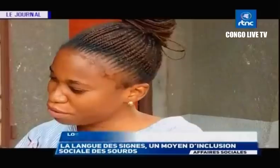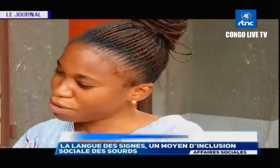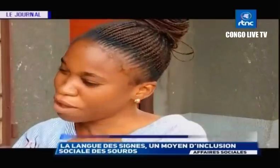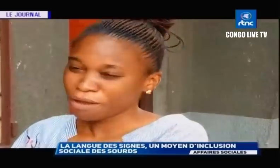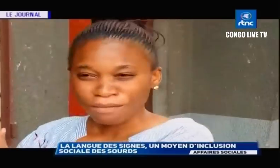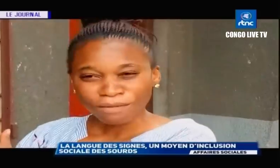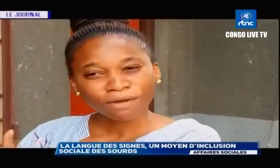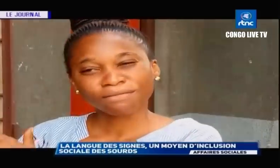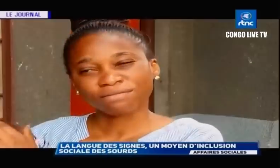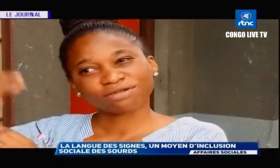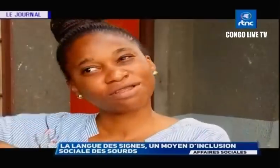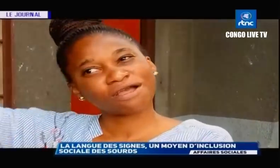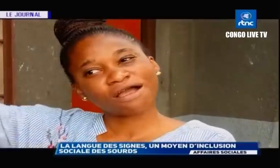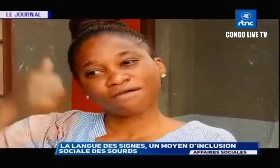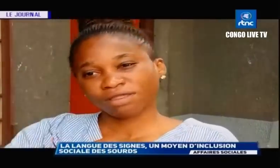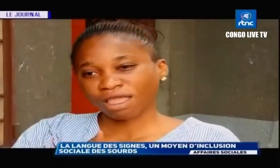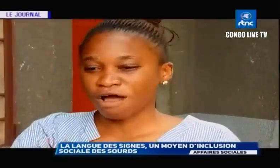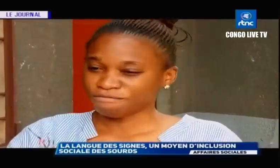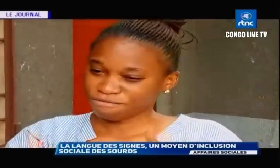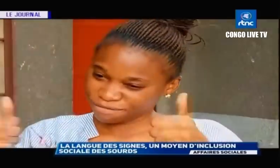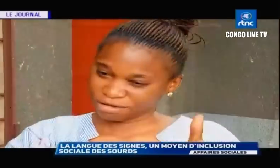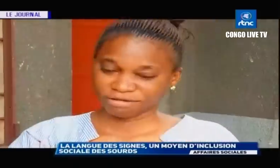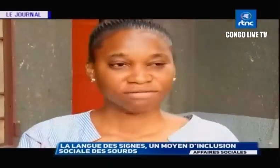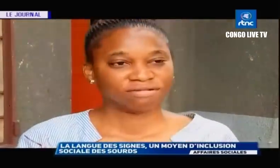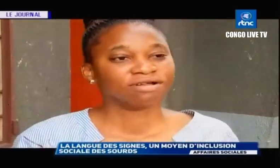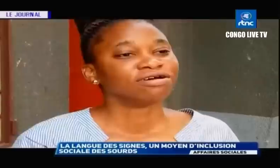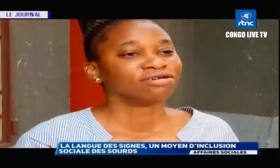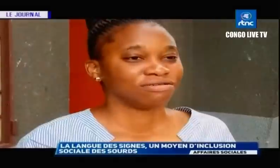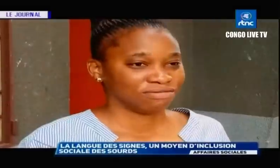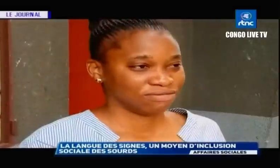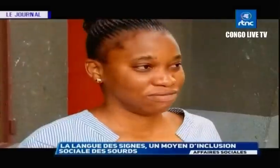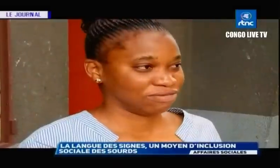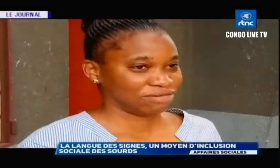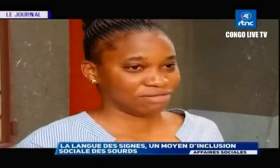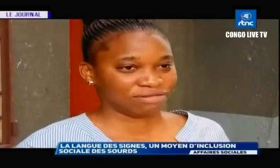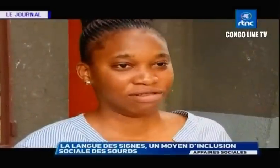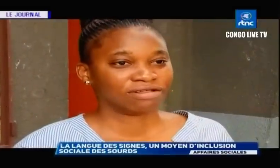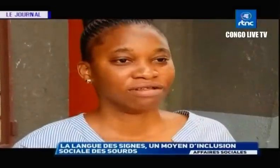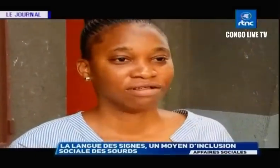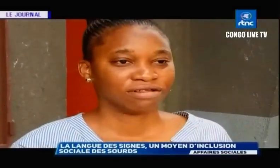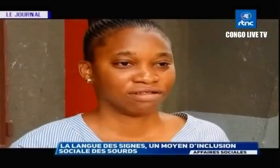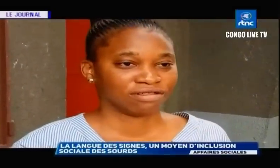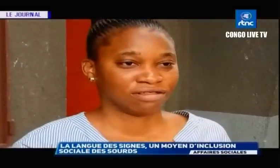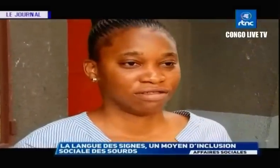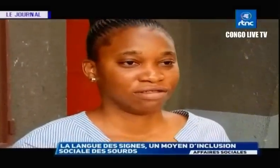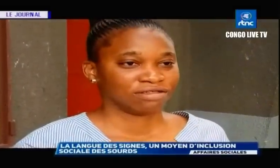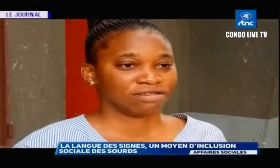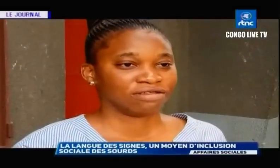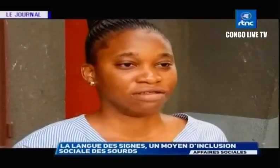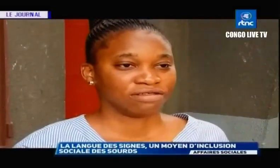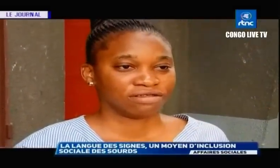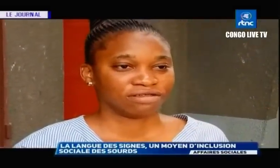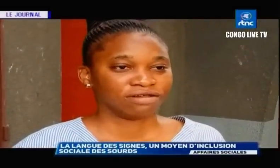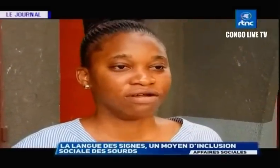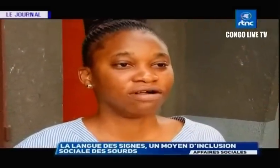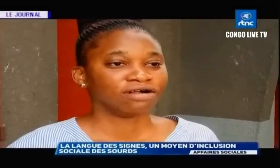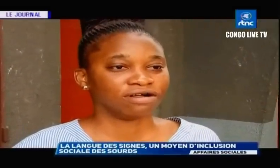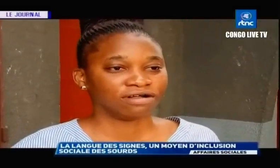sa maman afin de payer aussi la maison. Elle-même aussi garde quelque chose et plus tard, ça va l'aider à faire